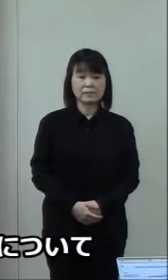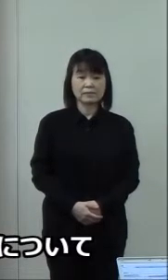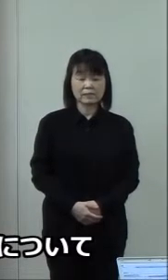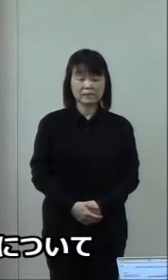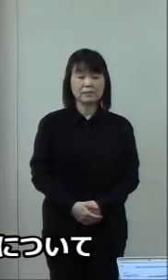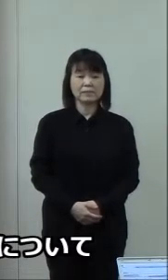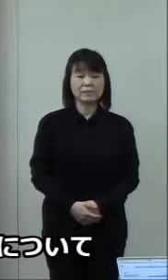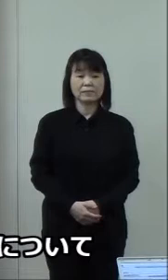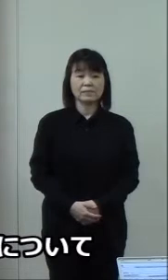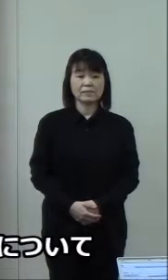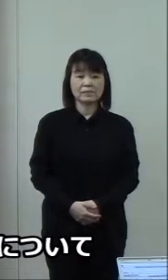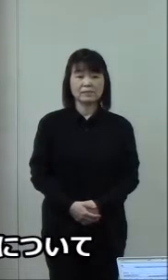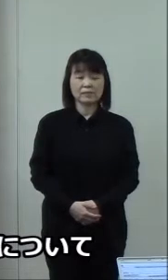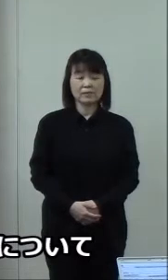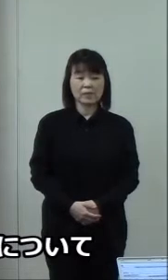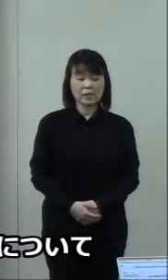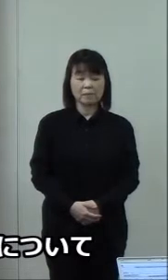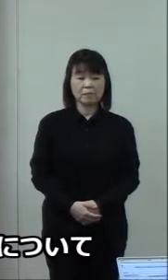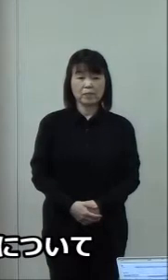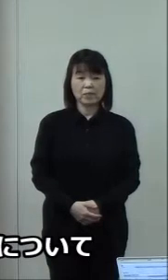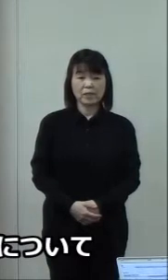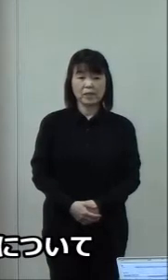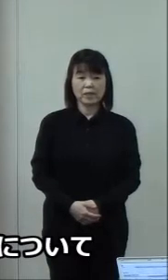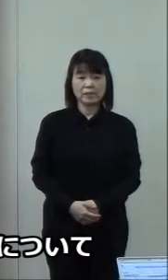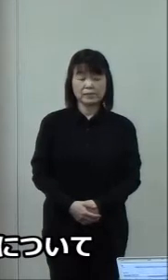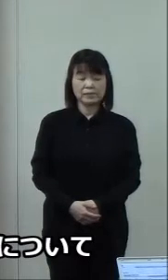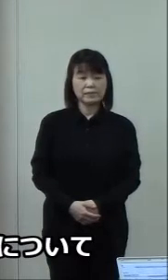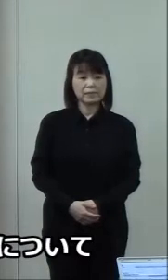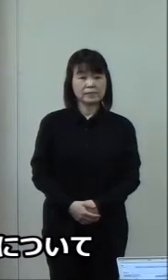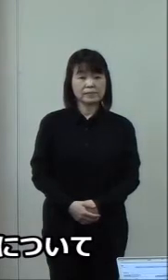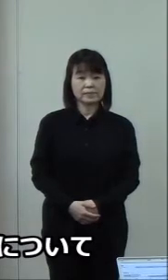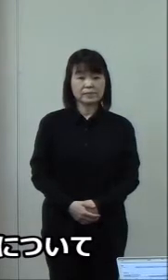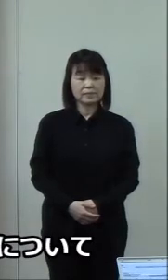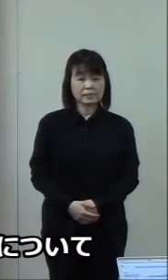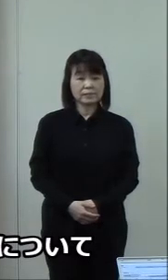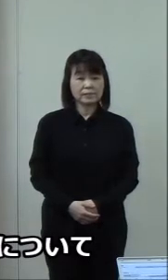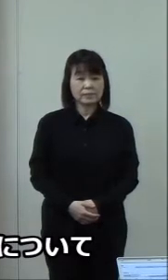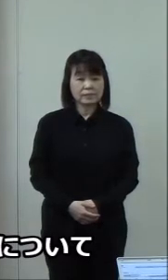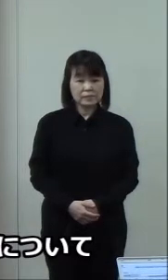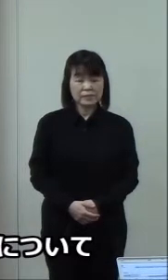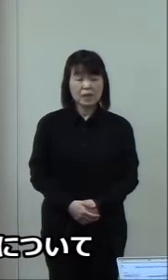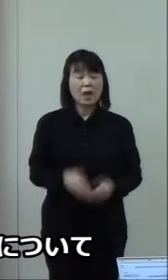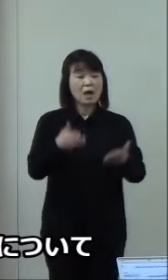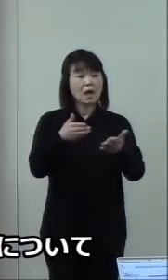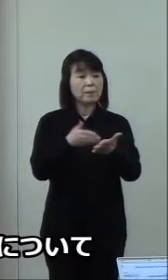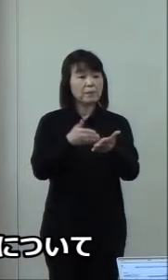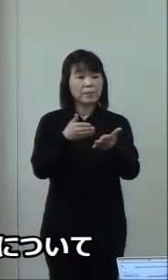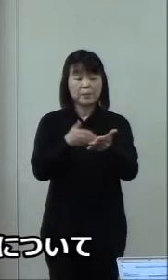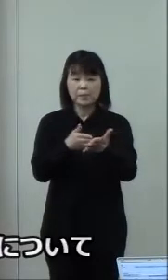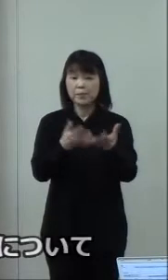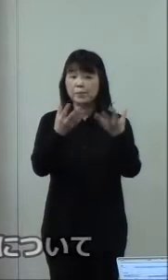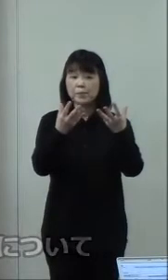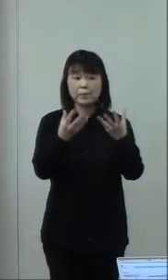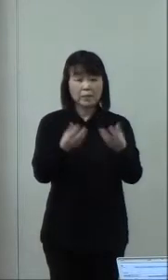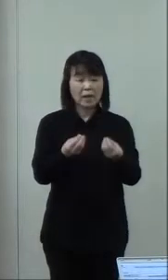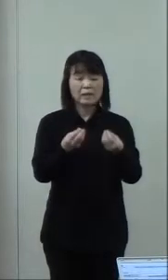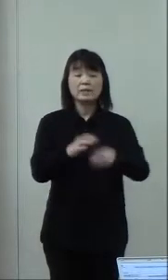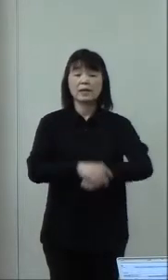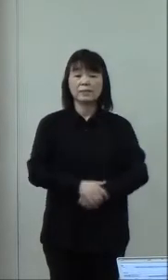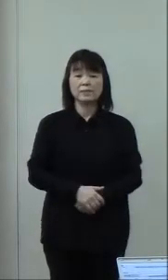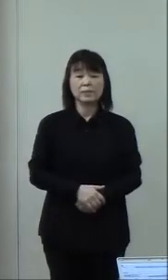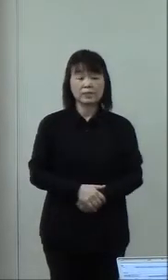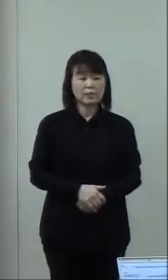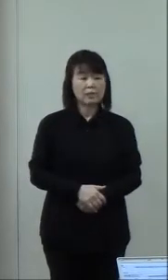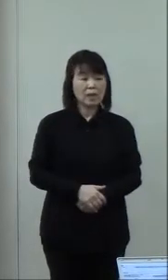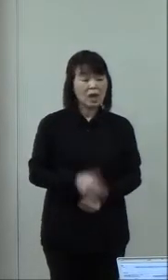じゃあここで今日の一応説明する内容は以上でありますので、この